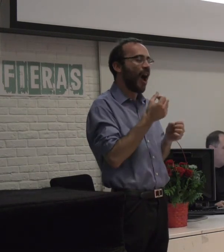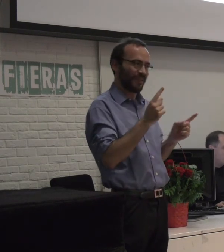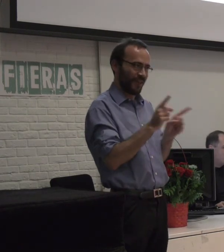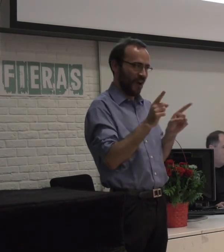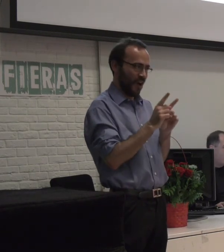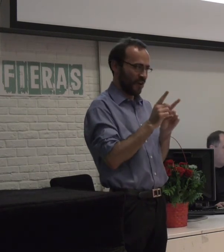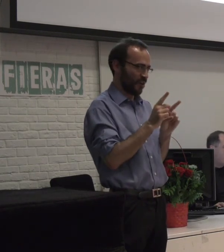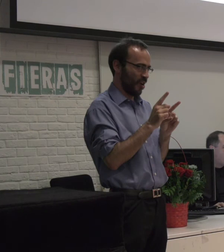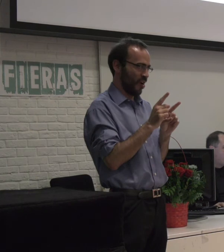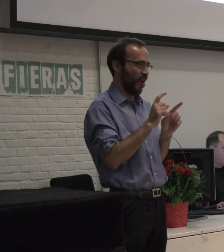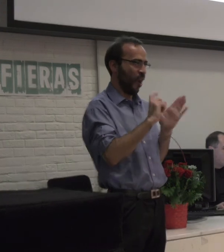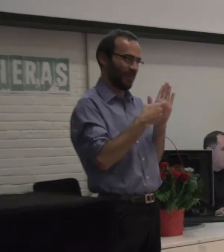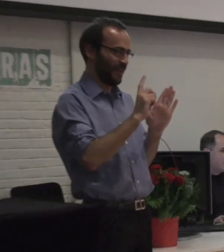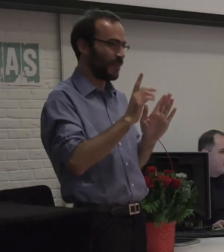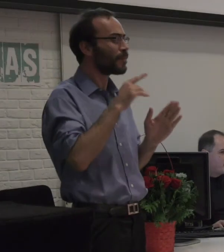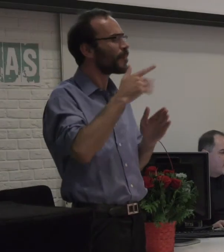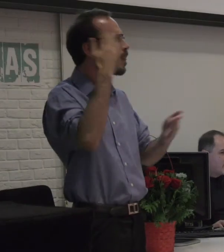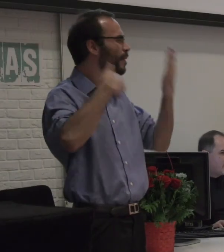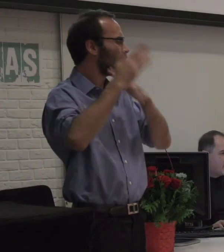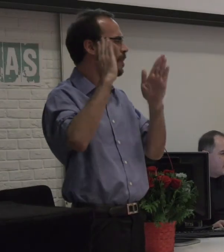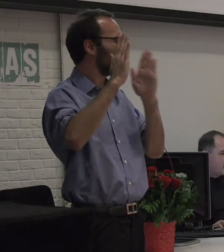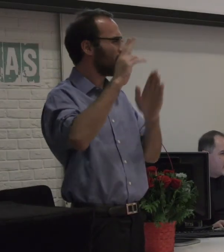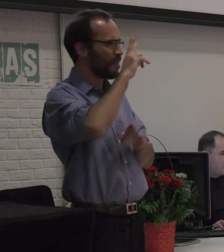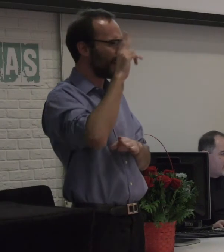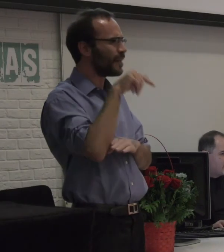bueno, había en Madrid, creo que era